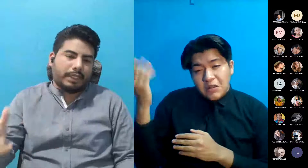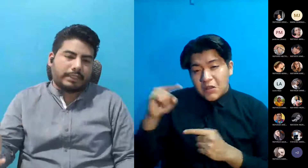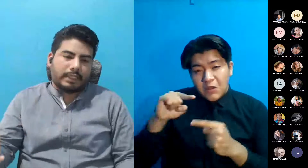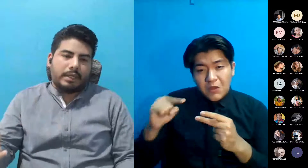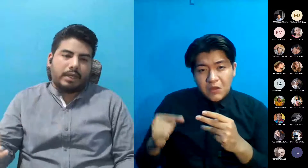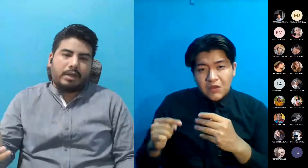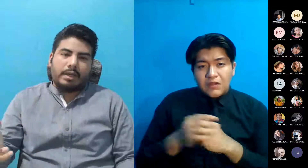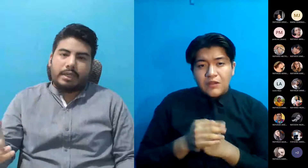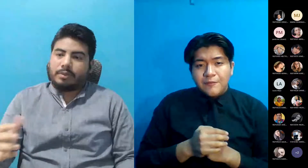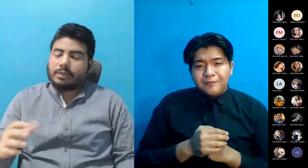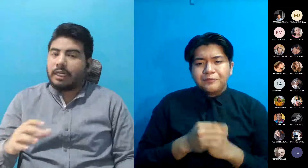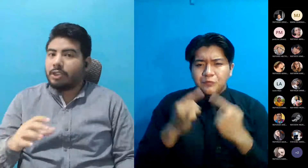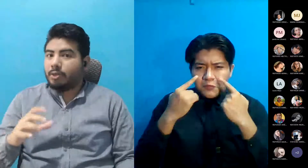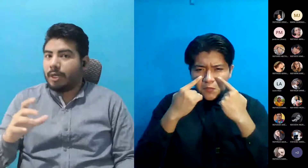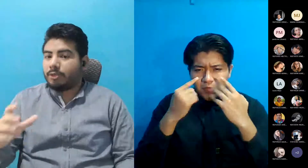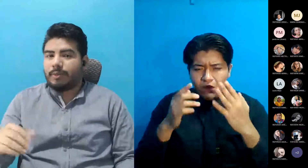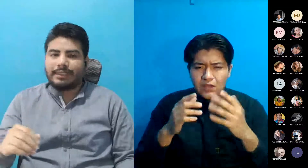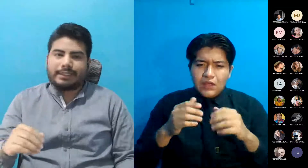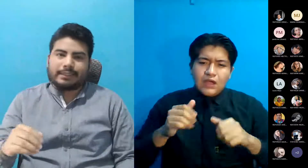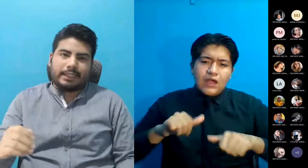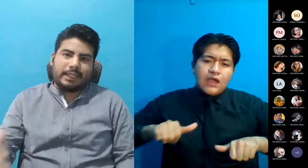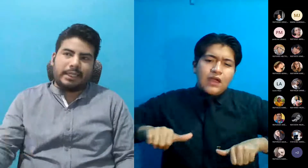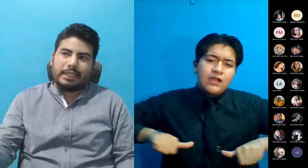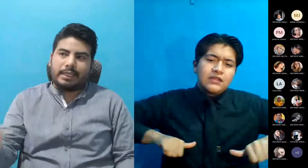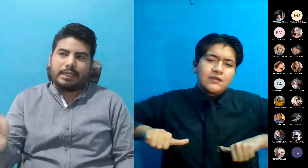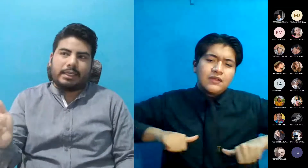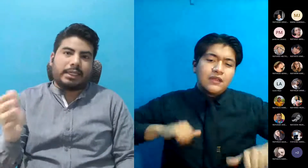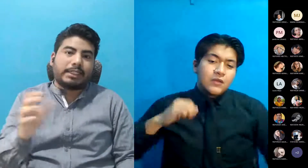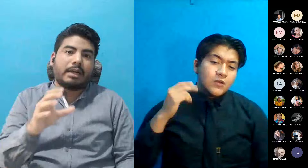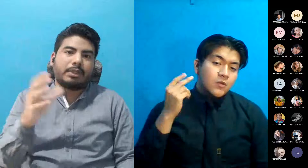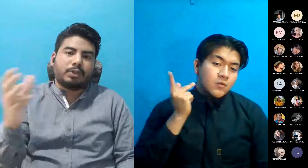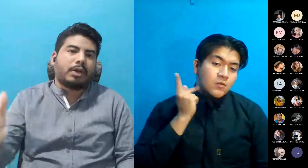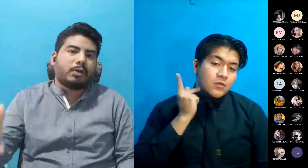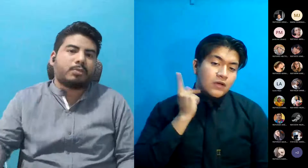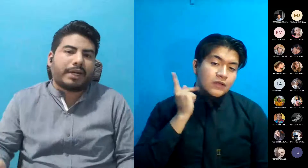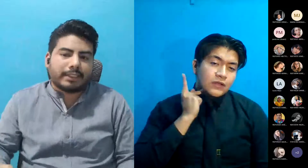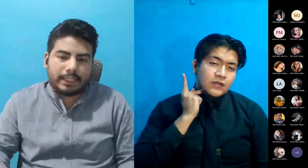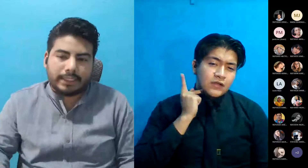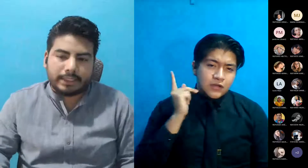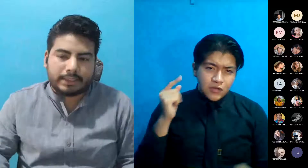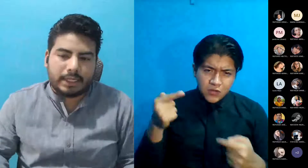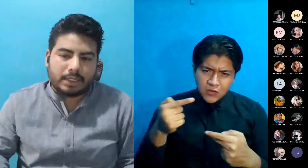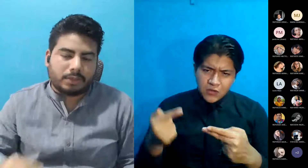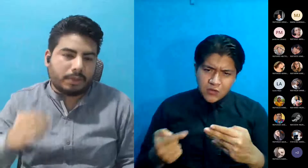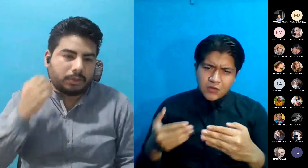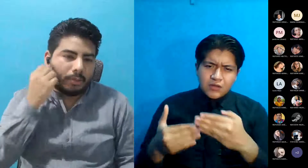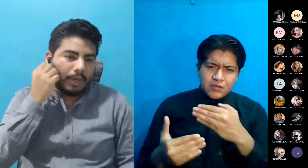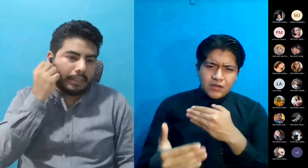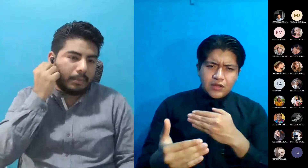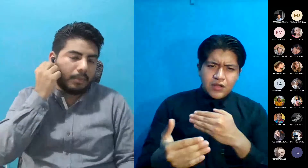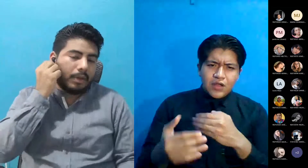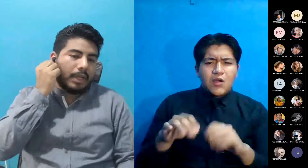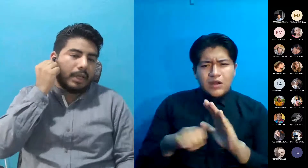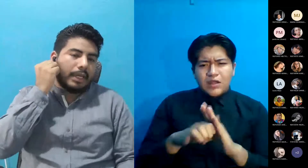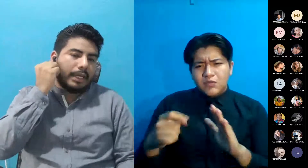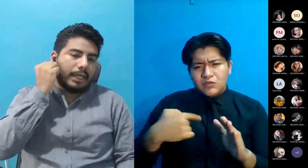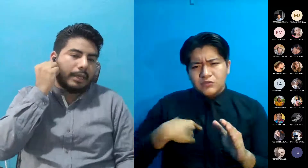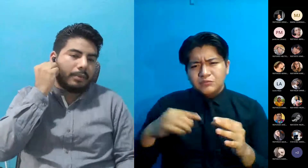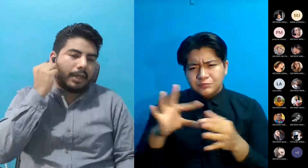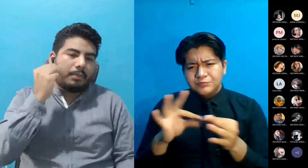actividades políticas, pues se han hecho varios avances y quisiera mencionar los más recientes, sobre todo por el